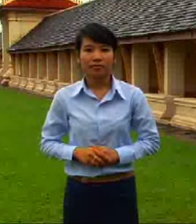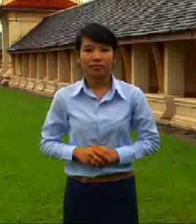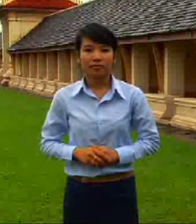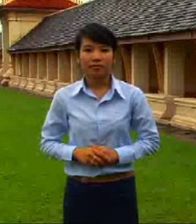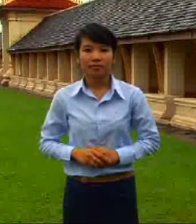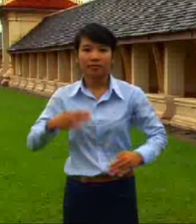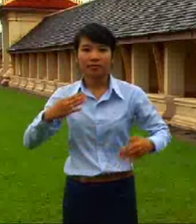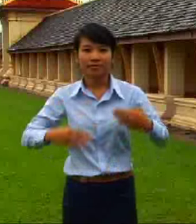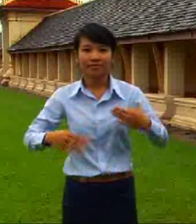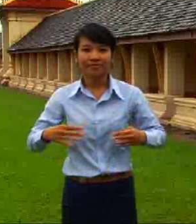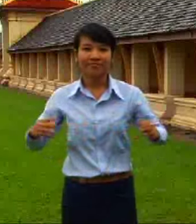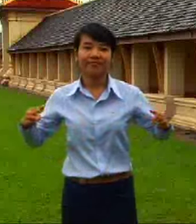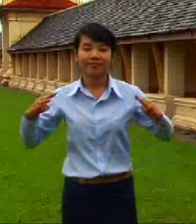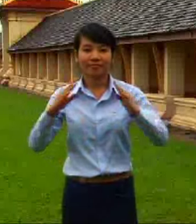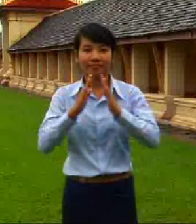บุญออกพรรษา